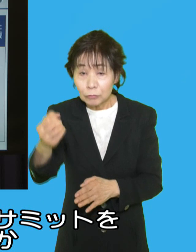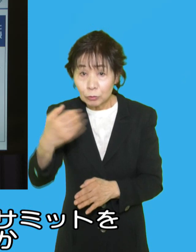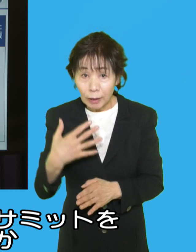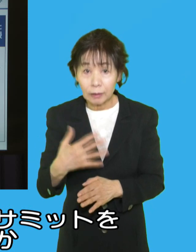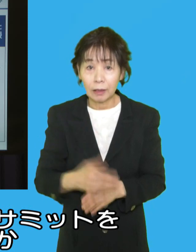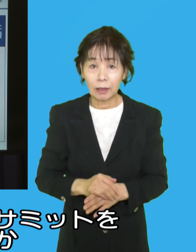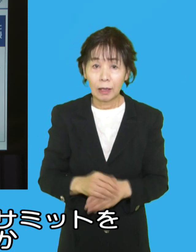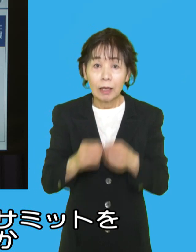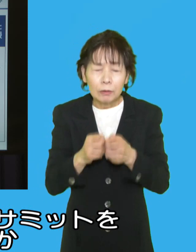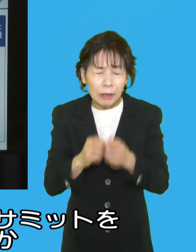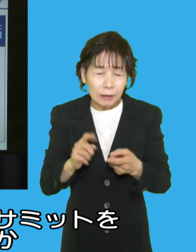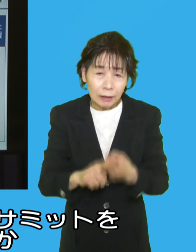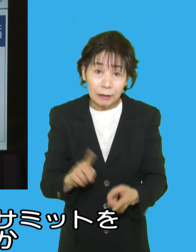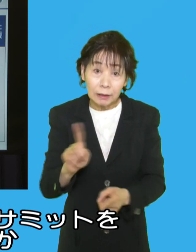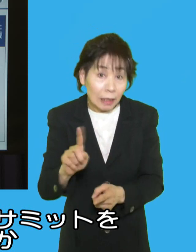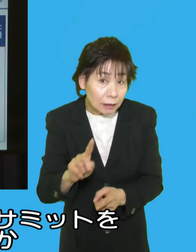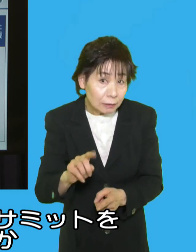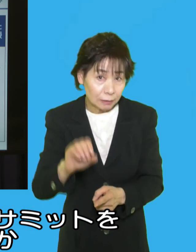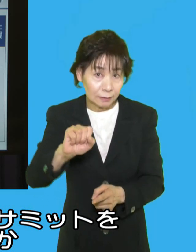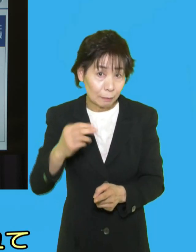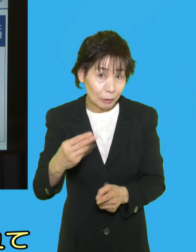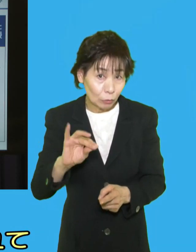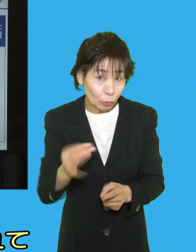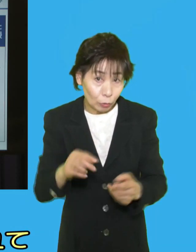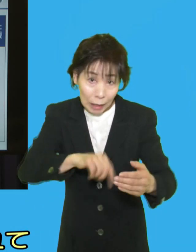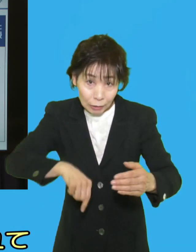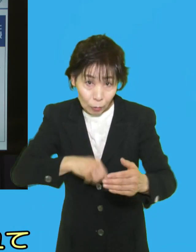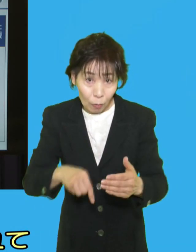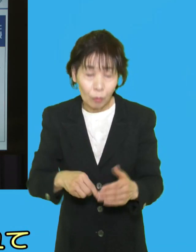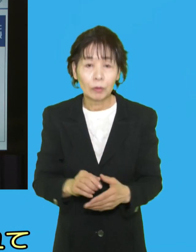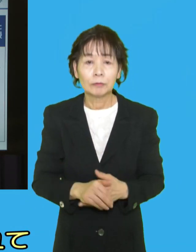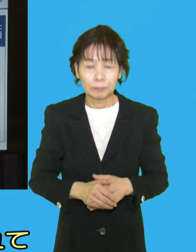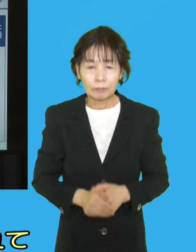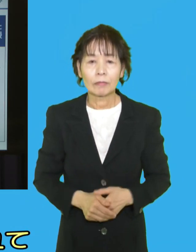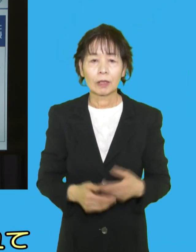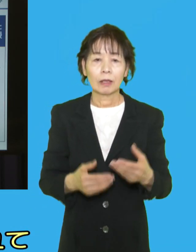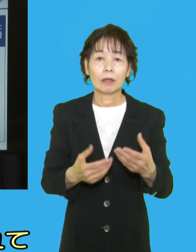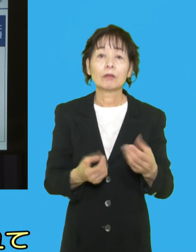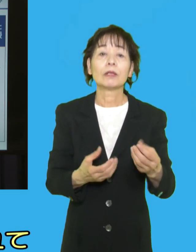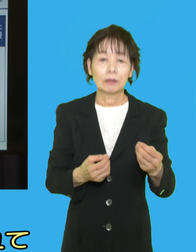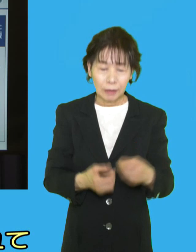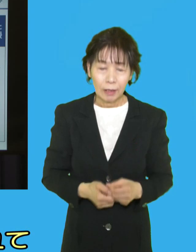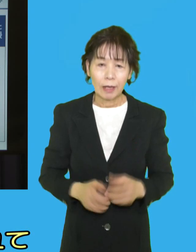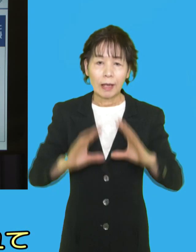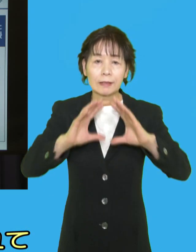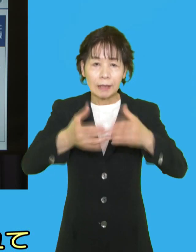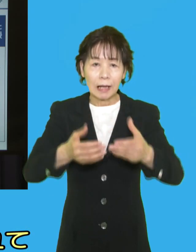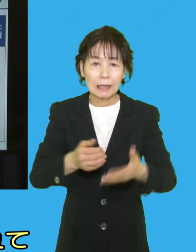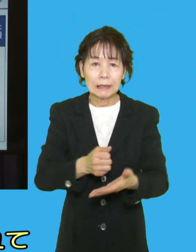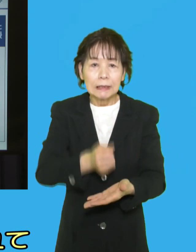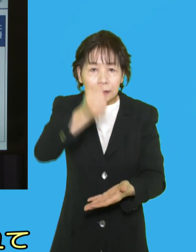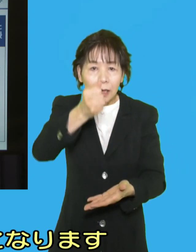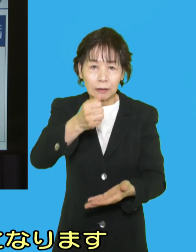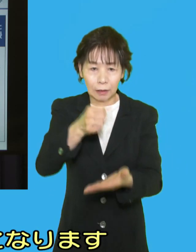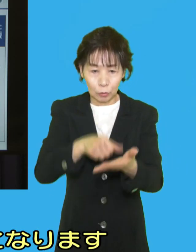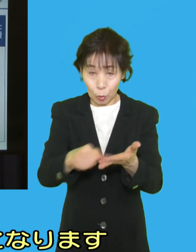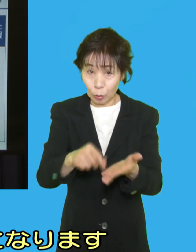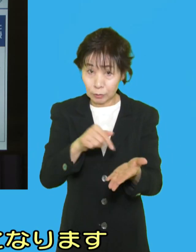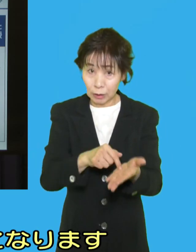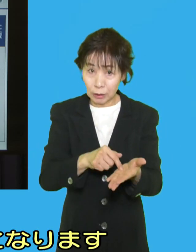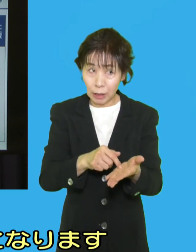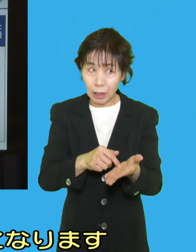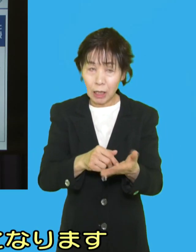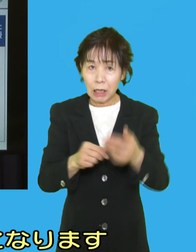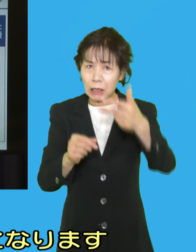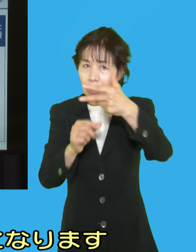った内容のサミットを想定されているんでしょうか。 そうですね、世界遺産に登録されて7月で、